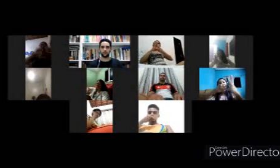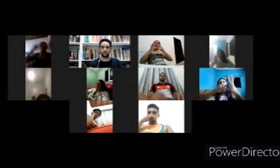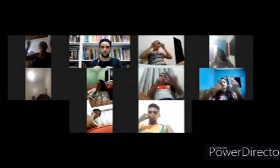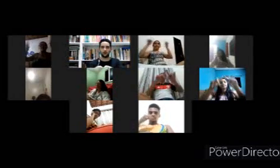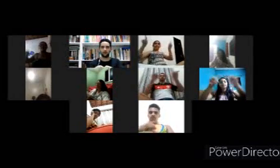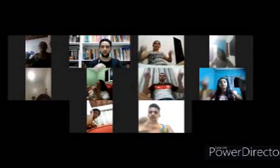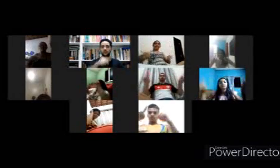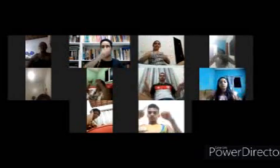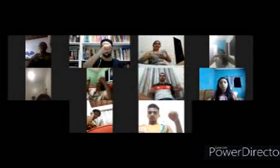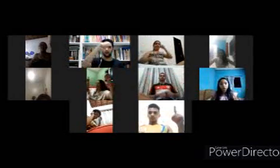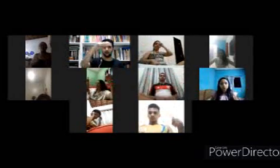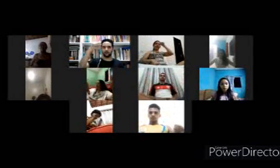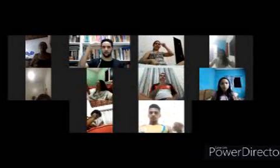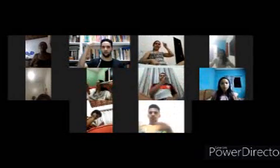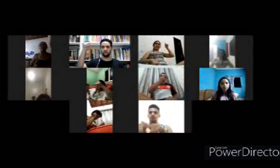o quadro e escrevo.